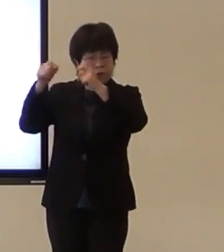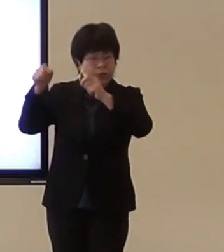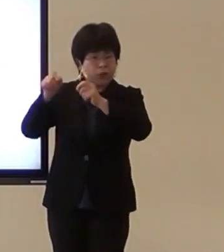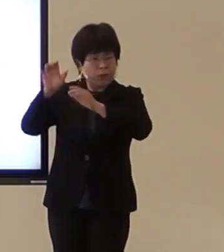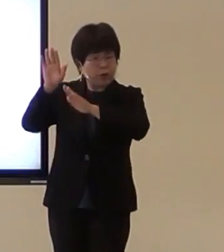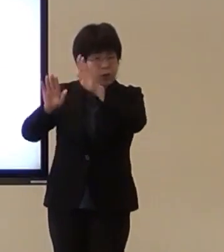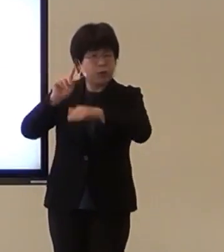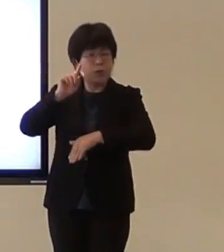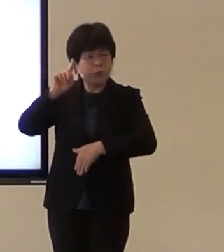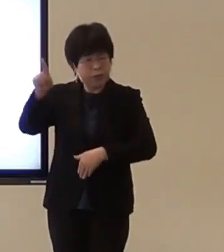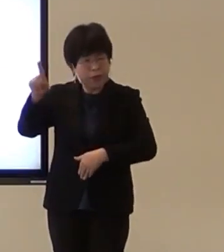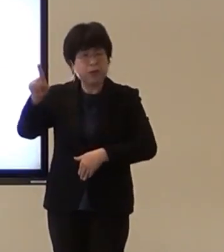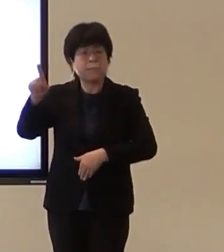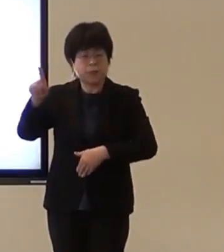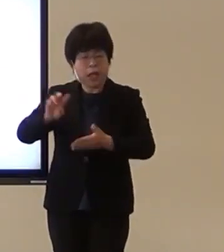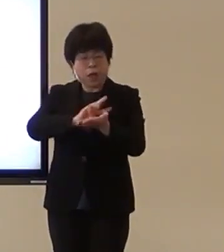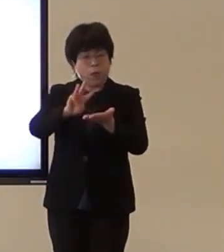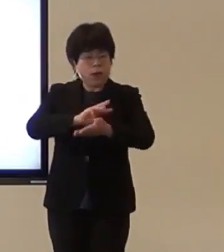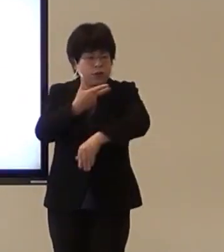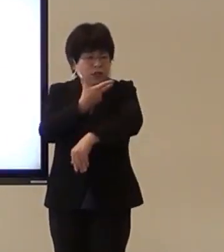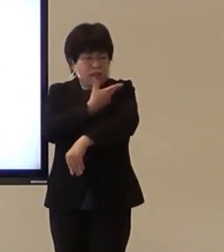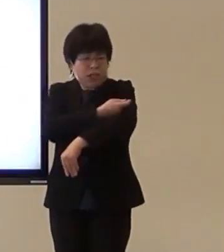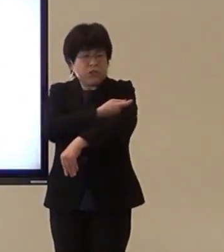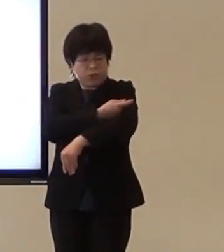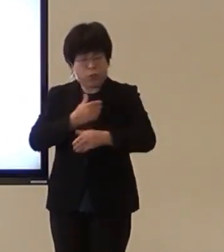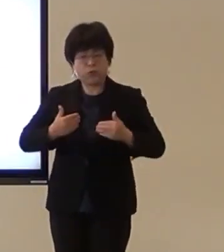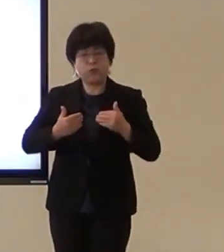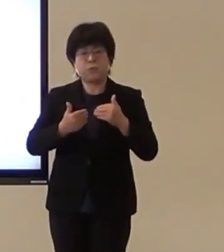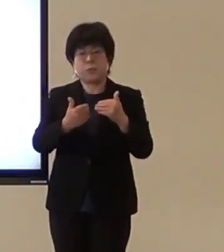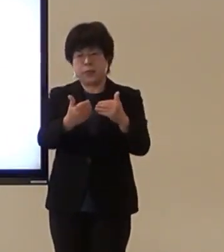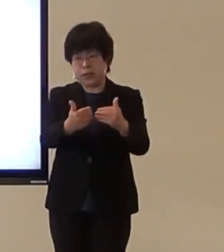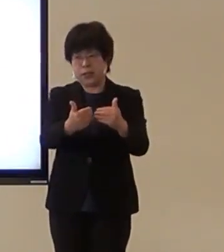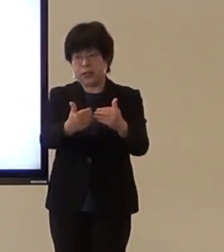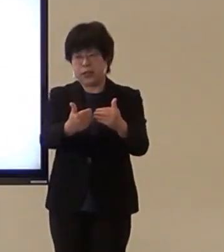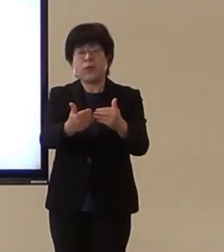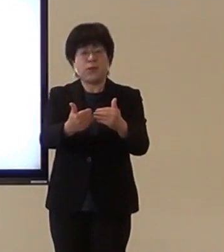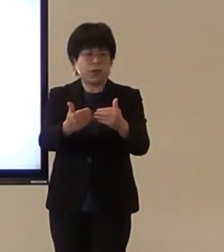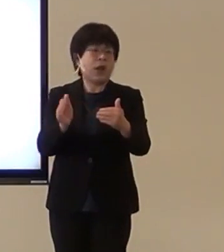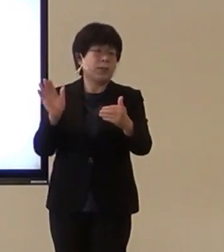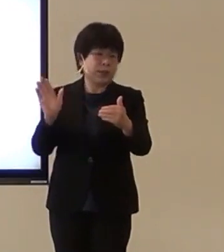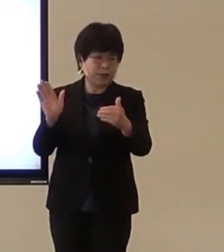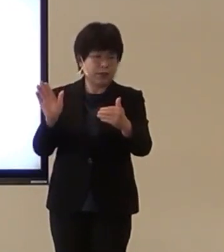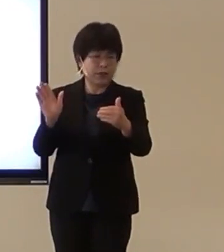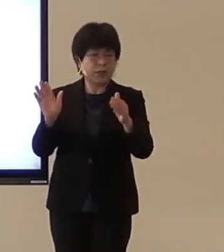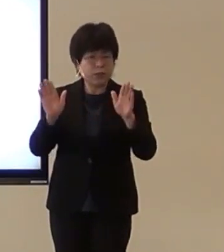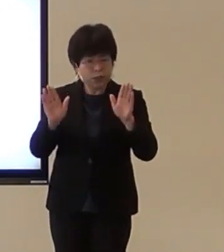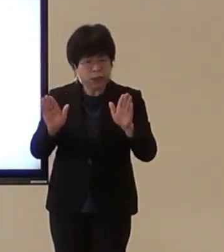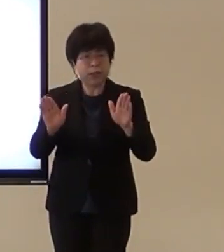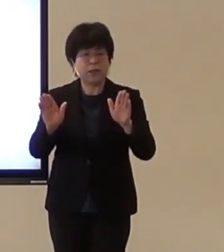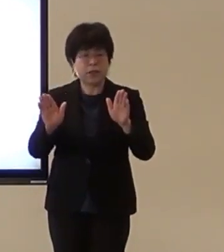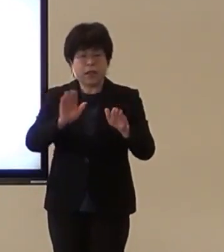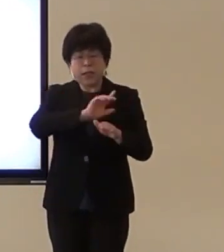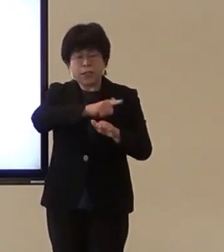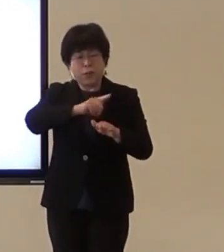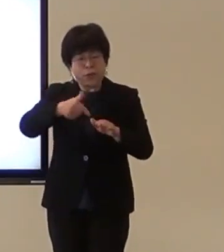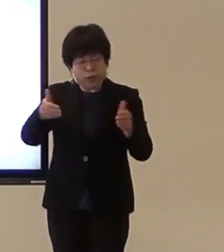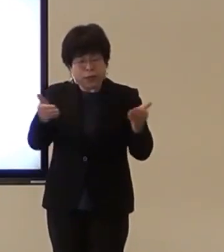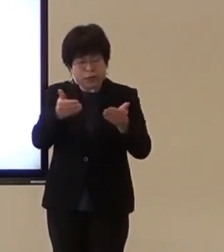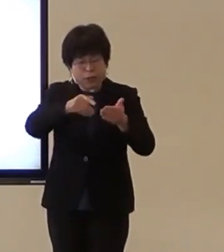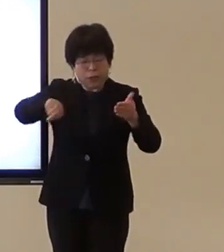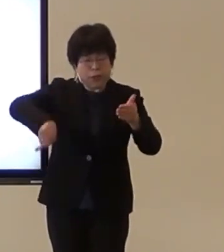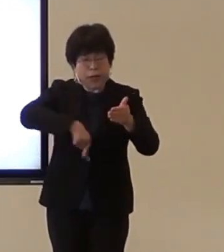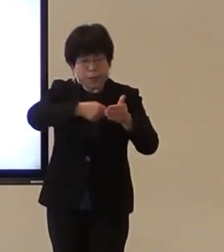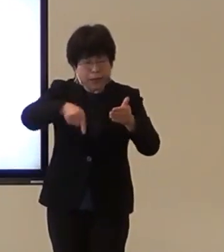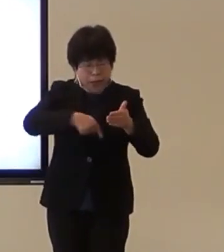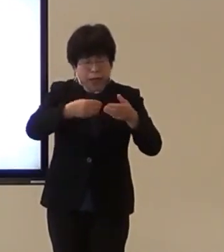ながらワクチン接種に向けた準備を進めているところであります。この度さまざまな業務が具体化をしてきており